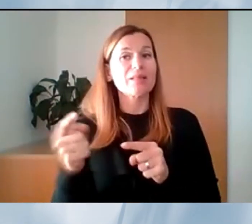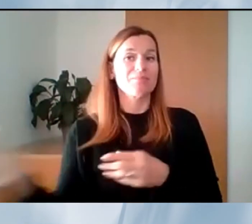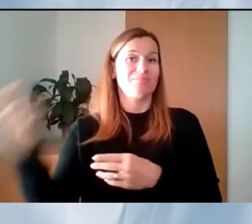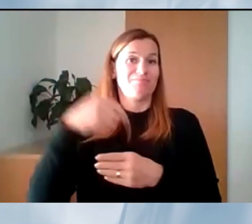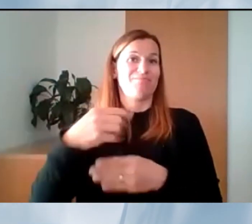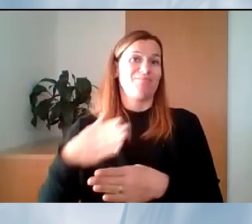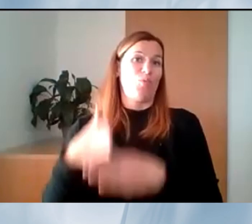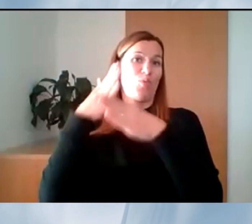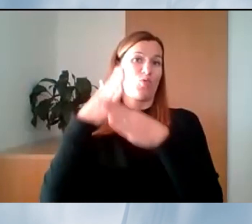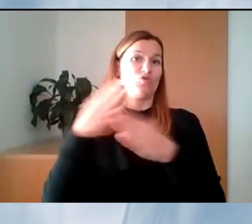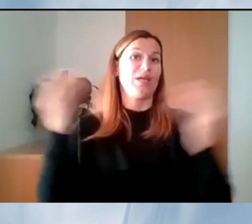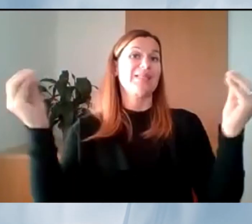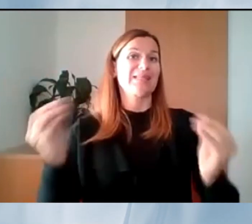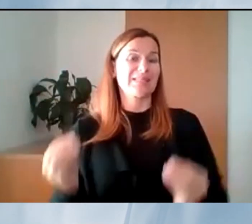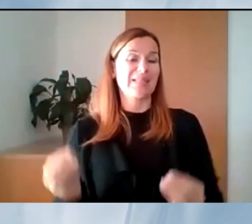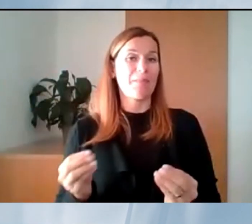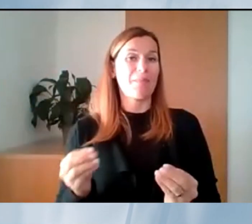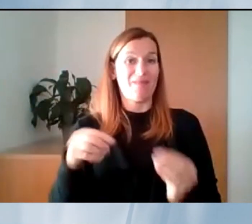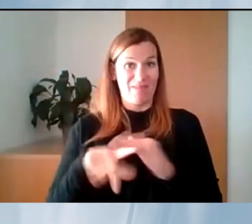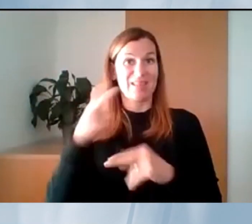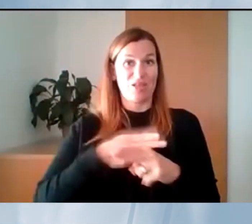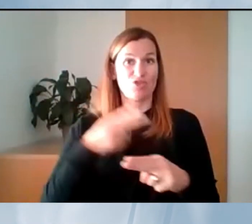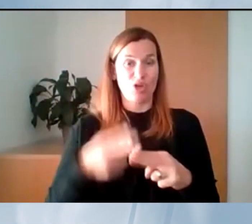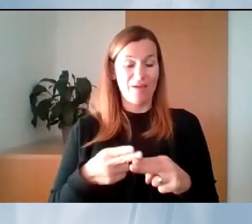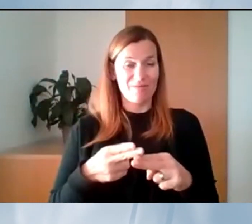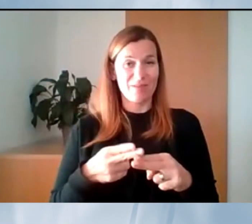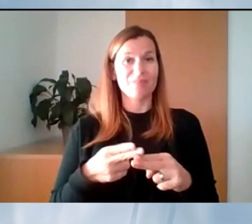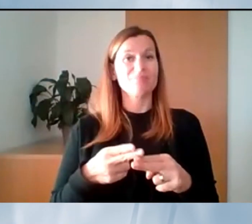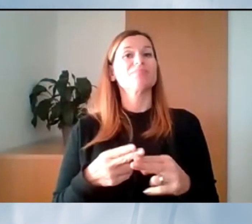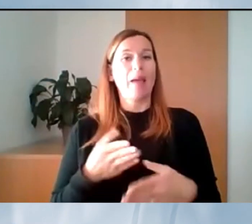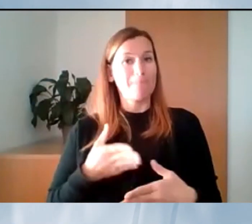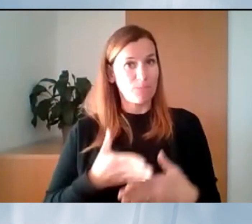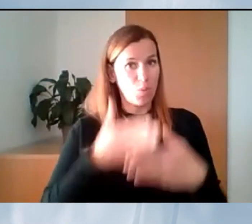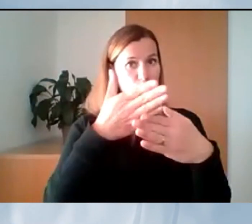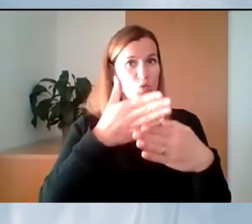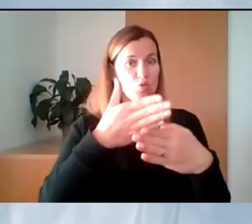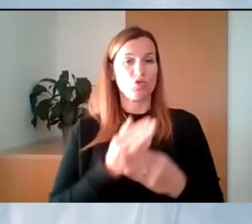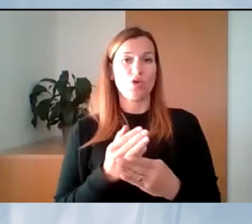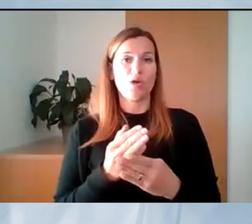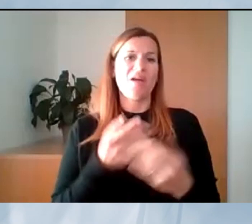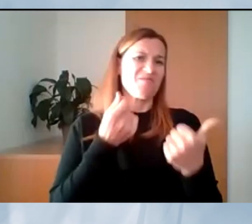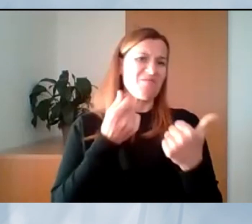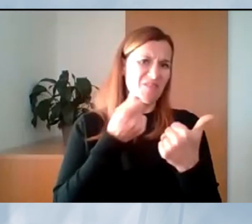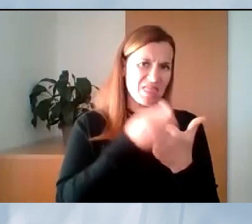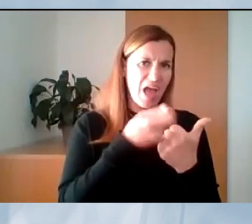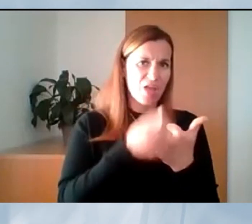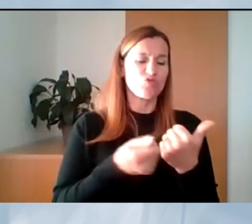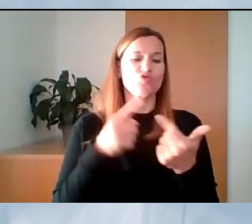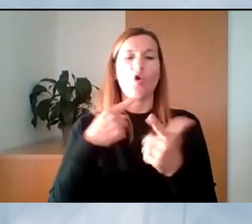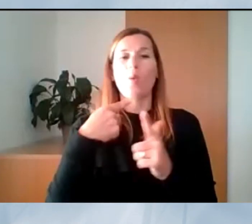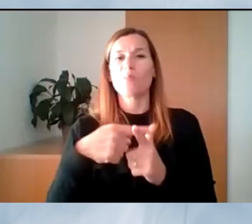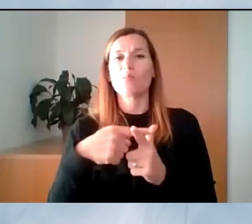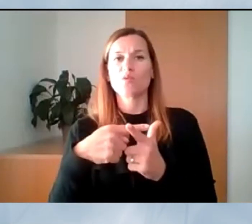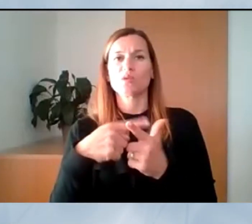mu priskoči sistem v državi na pomoč, in sicer